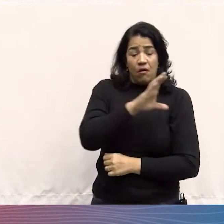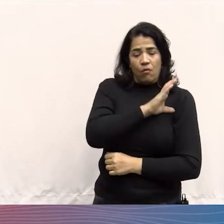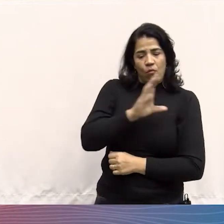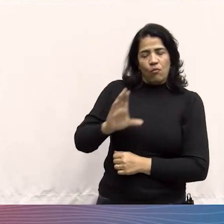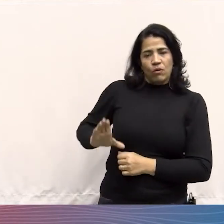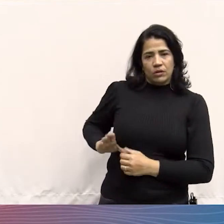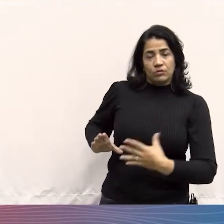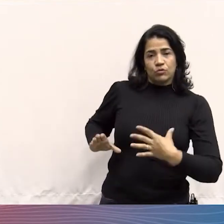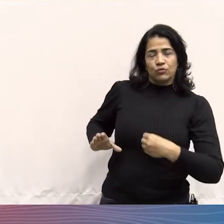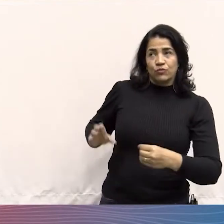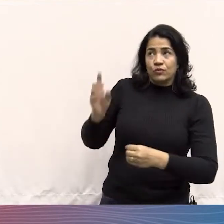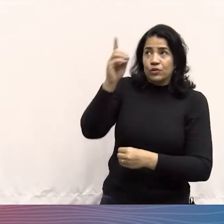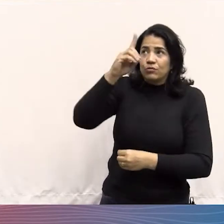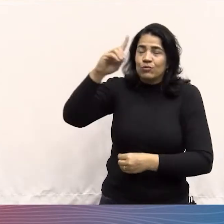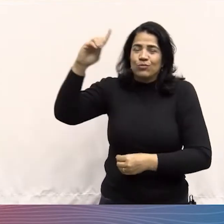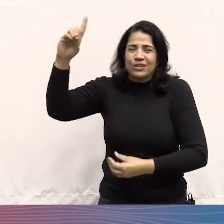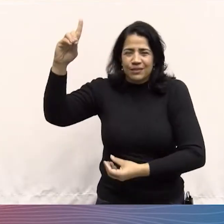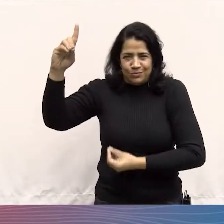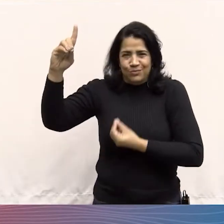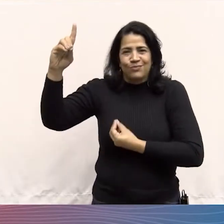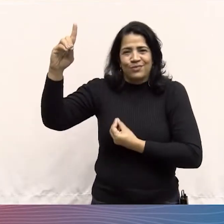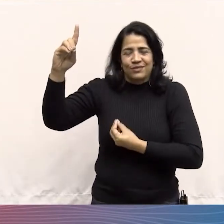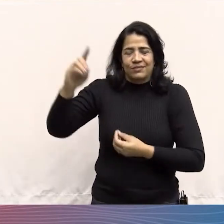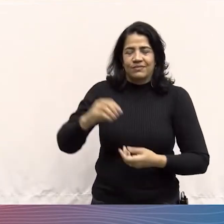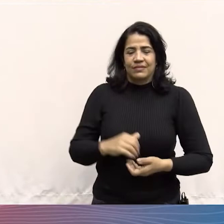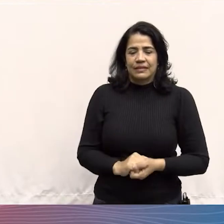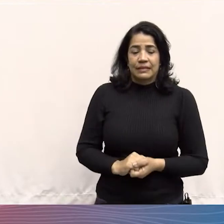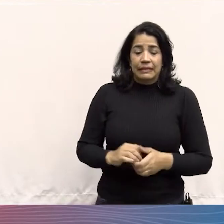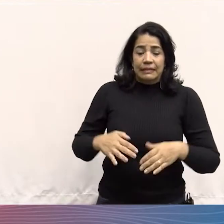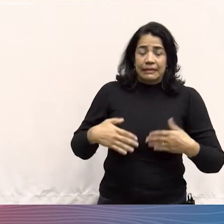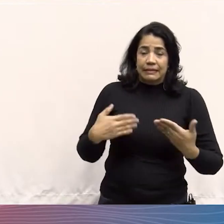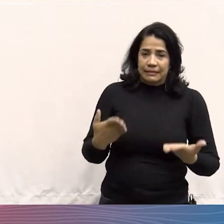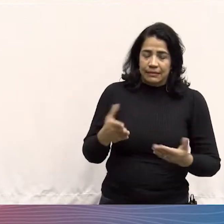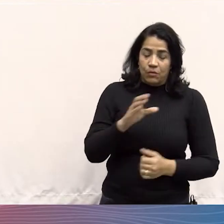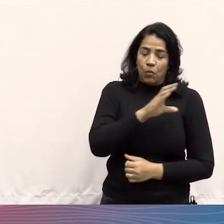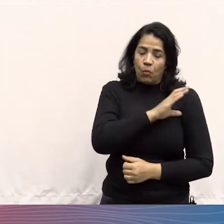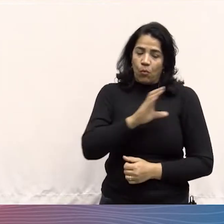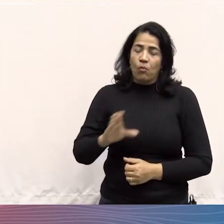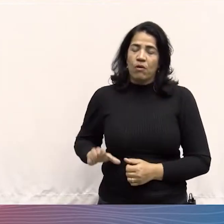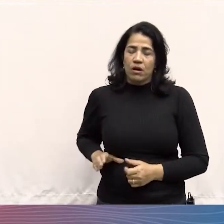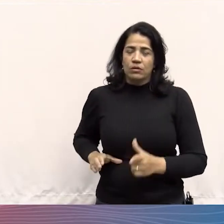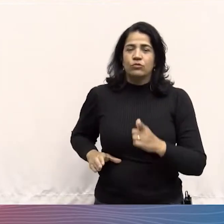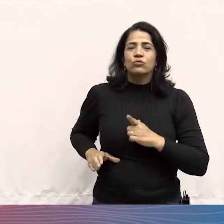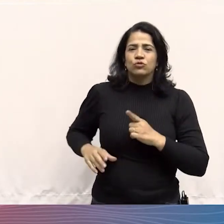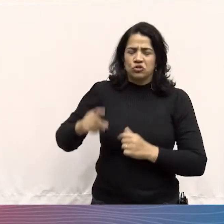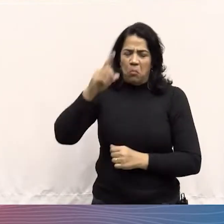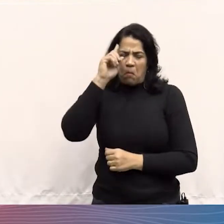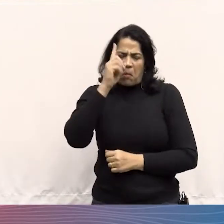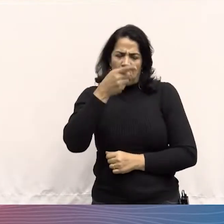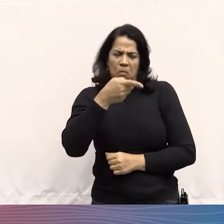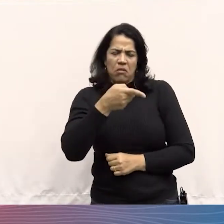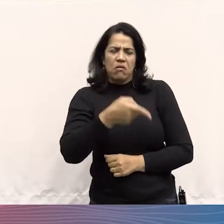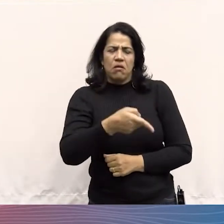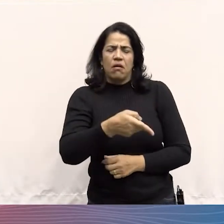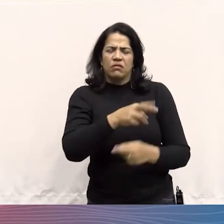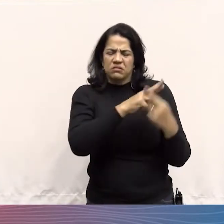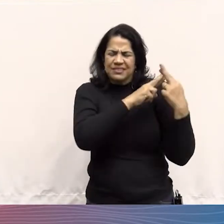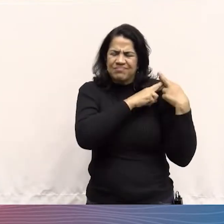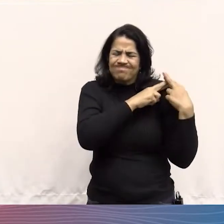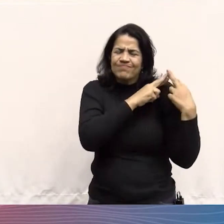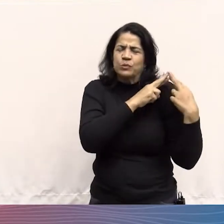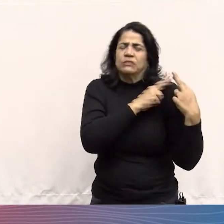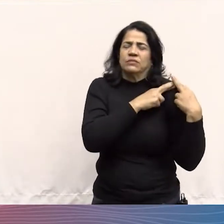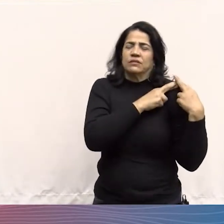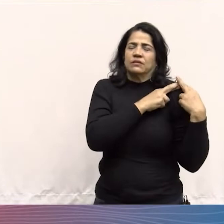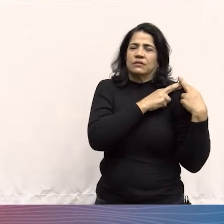Cristo, ele tinha uma grande comissão para ser levado a cabo, né? E Pai lhe